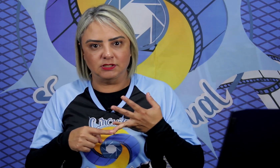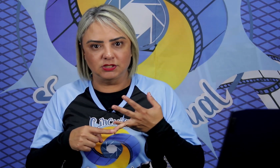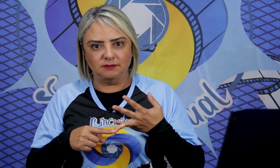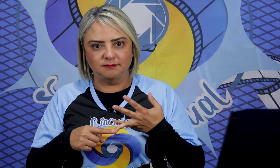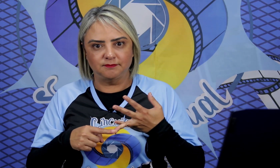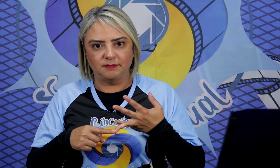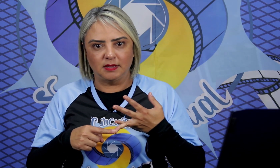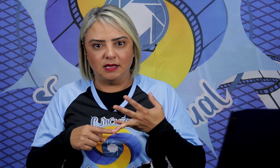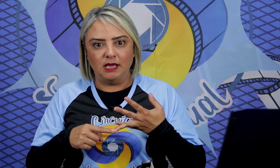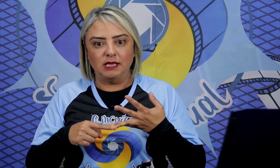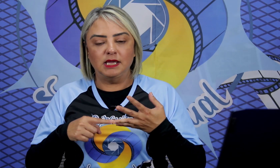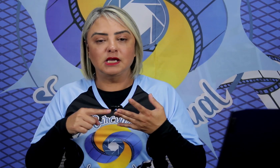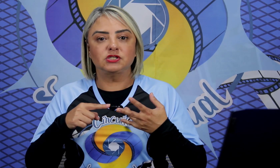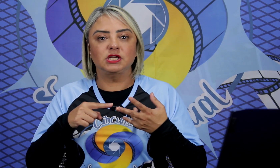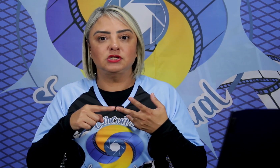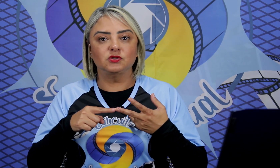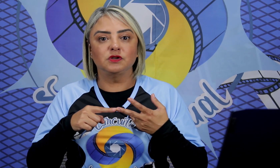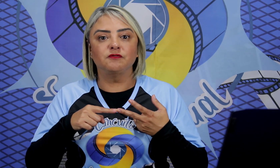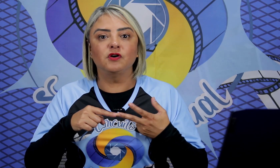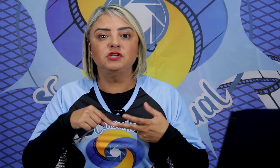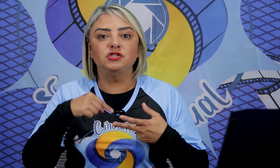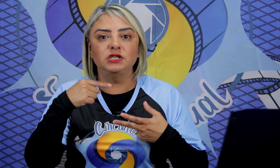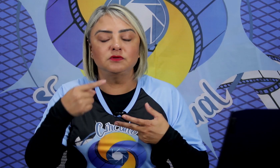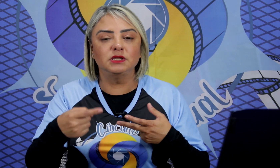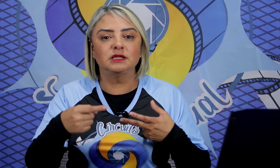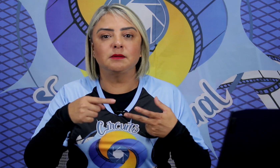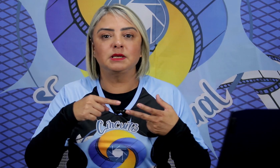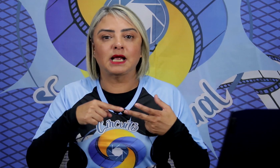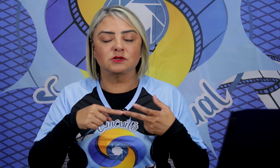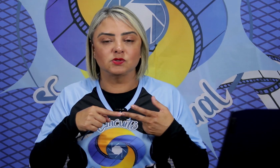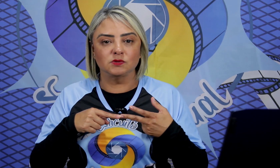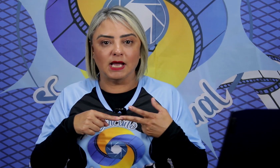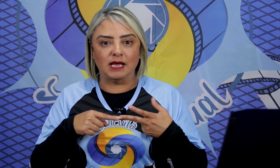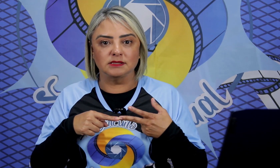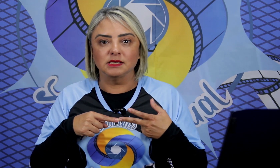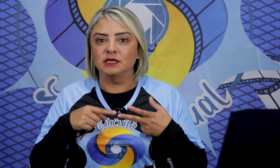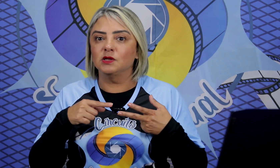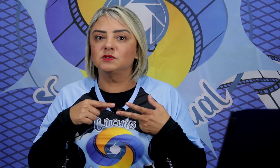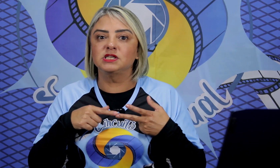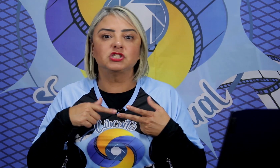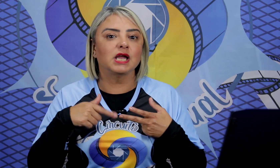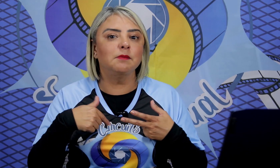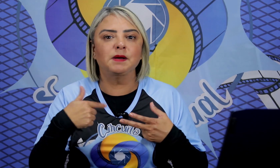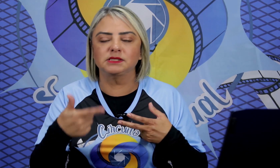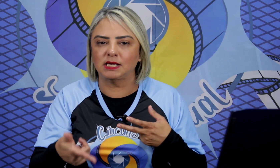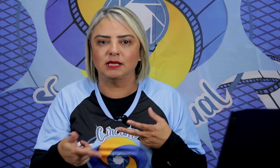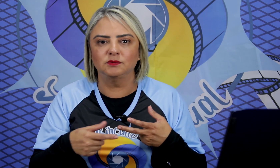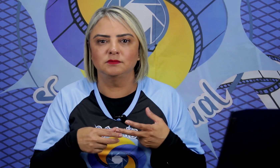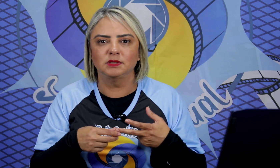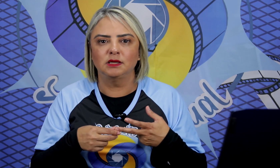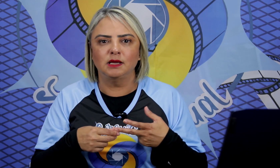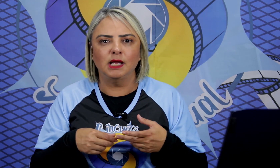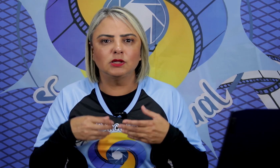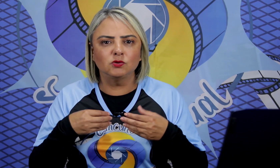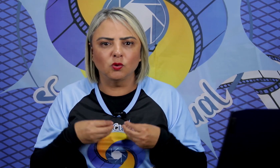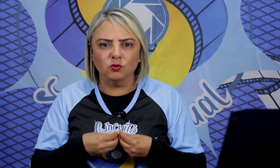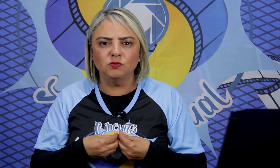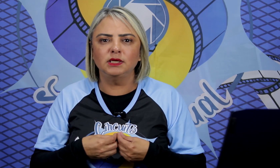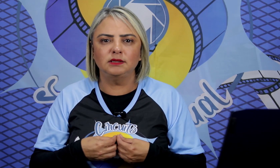responsabilidade, que o que foi dito em determinados lugares não seja repassado, é todo um